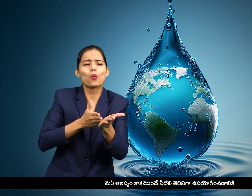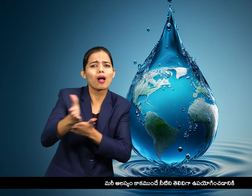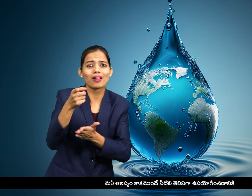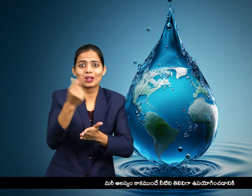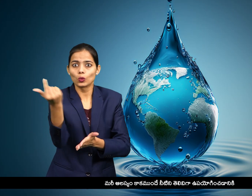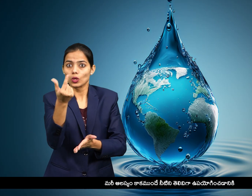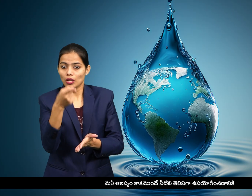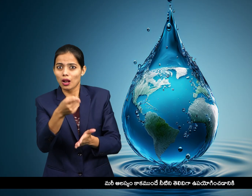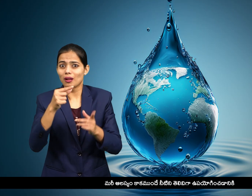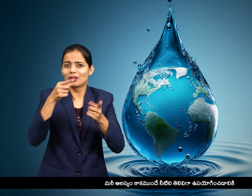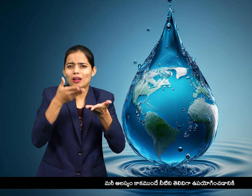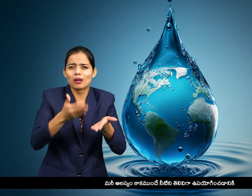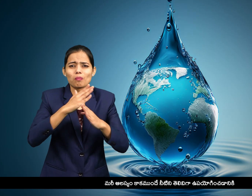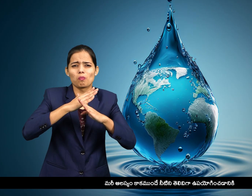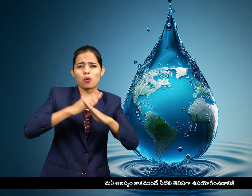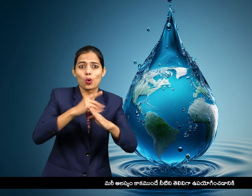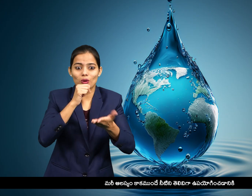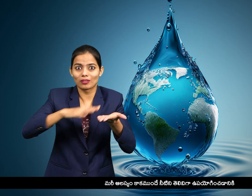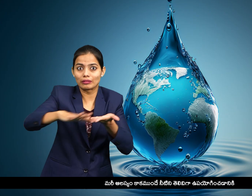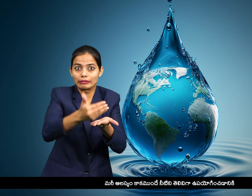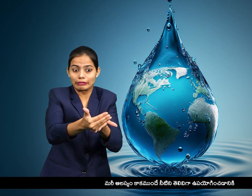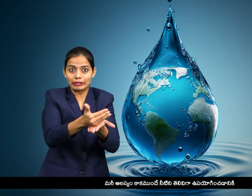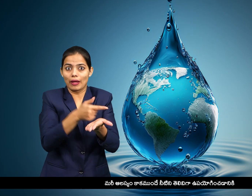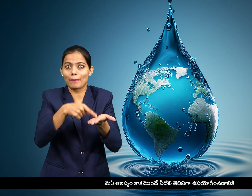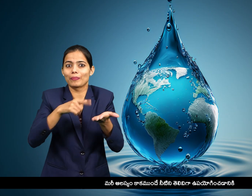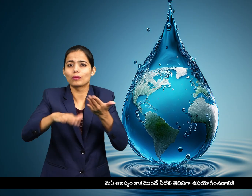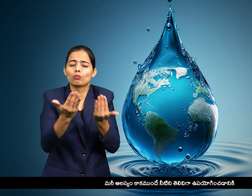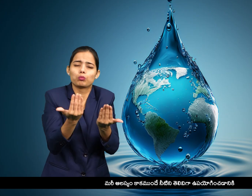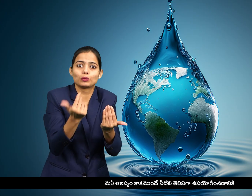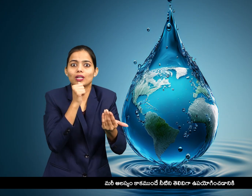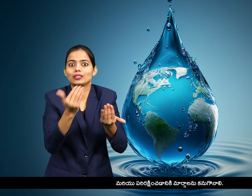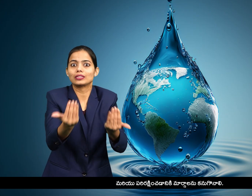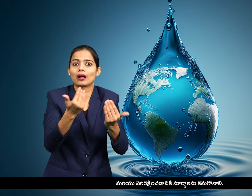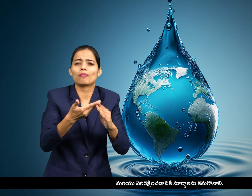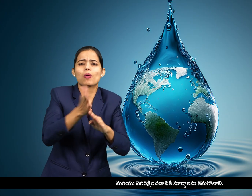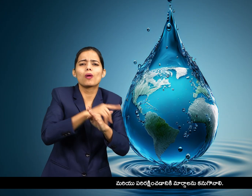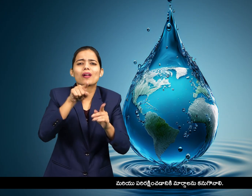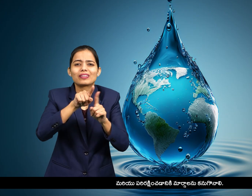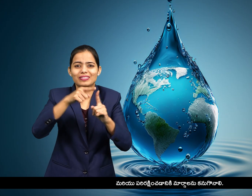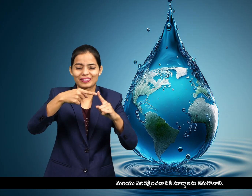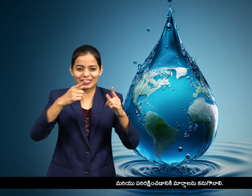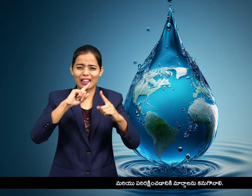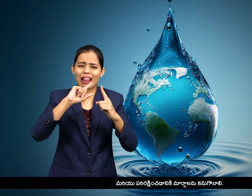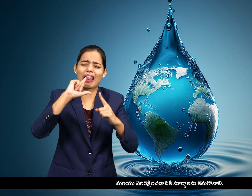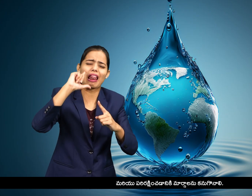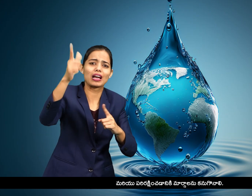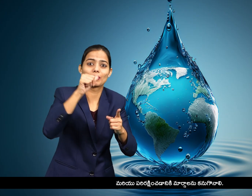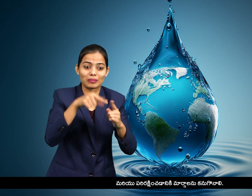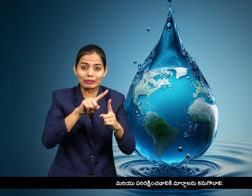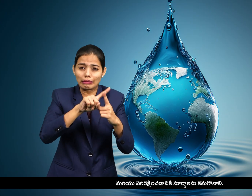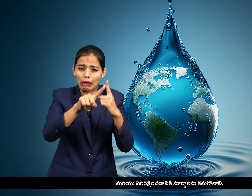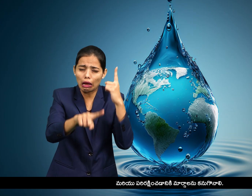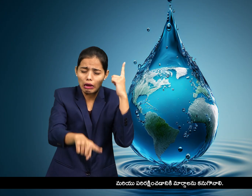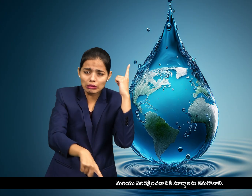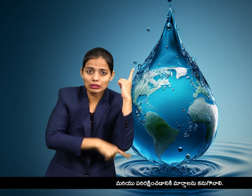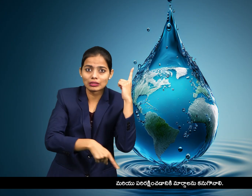మరీ ఆలస్యం కాకముందే నీటిని తెలివిగా ఉపయోగించుకోవడానికి మరియు పరిరక్షించడానికి